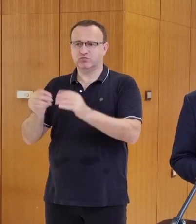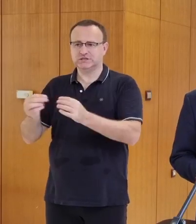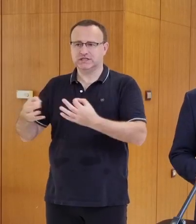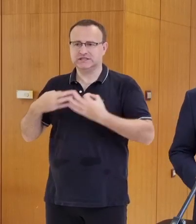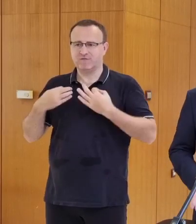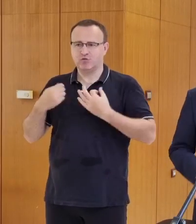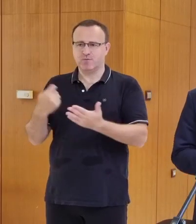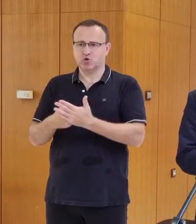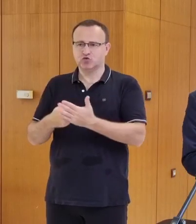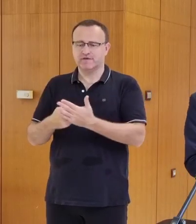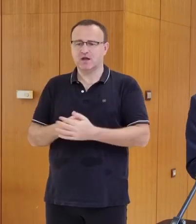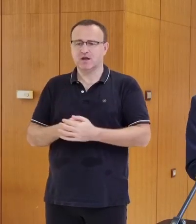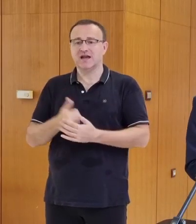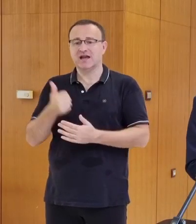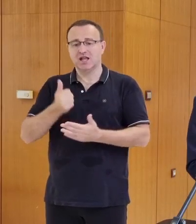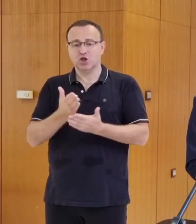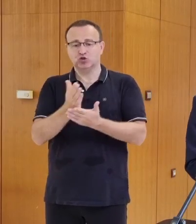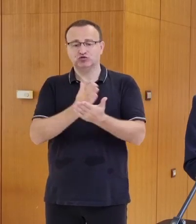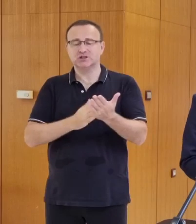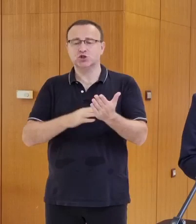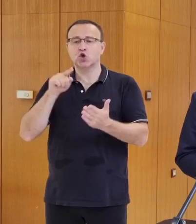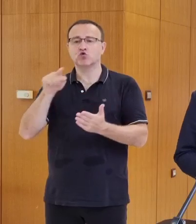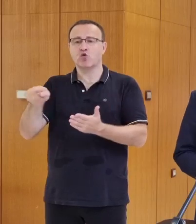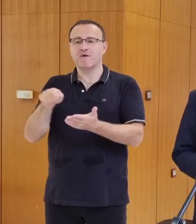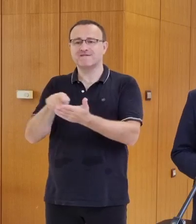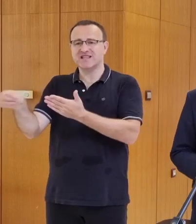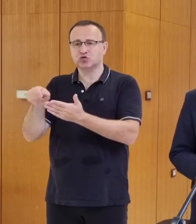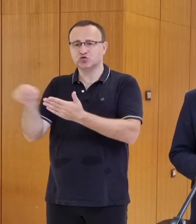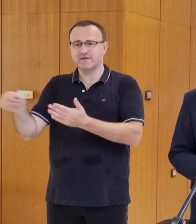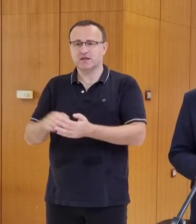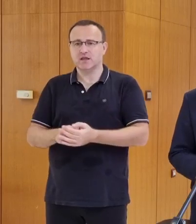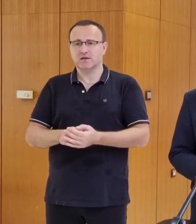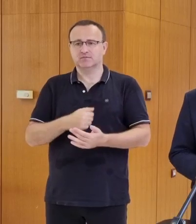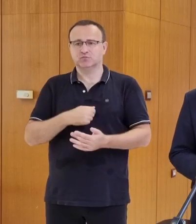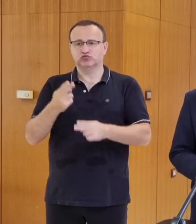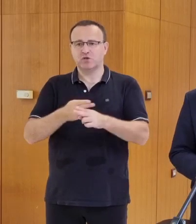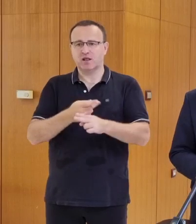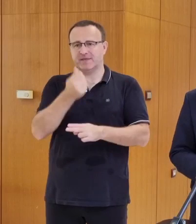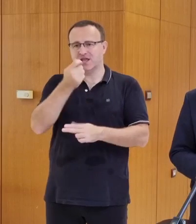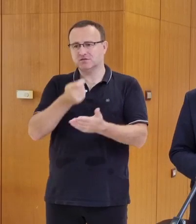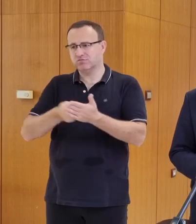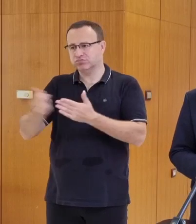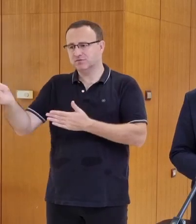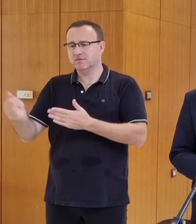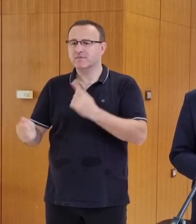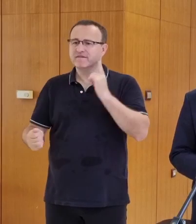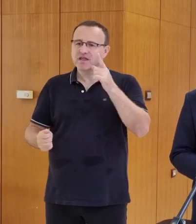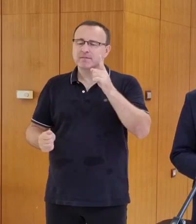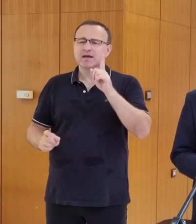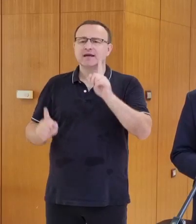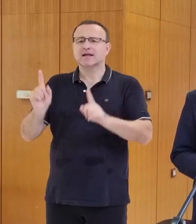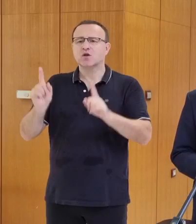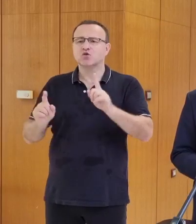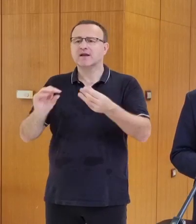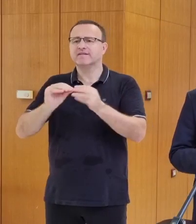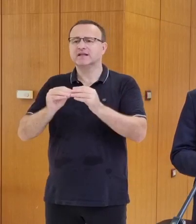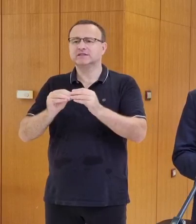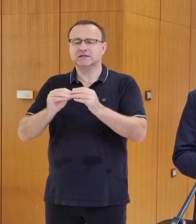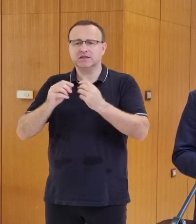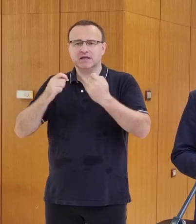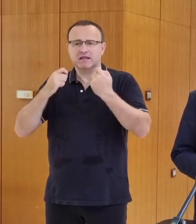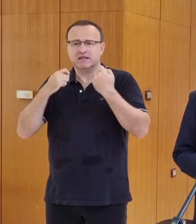kondícii. Jedna časť je samozrejme dofinancovanie, pretože vieme, že niektoré položky my nevieme presne naplánovať,